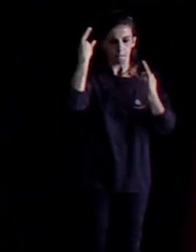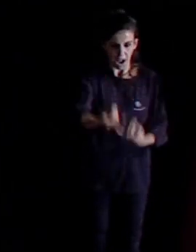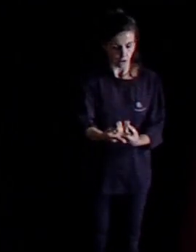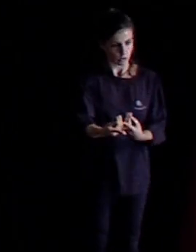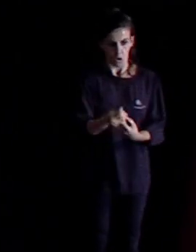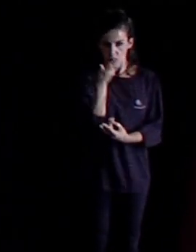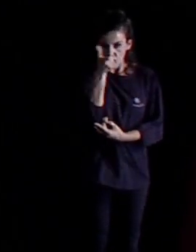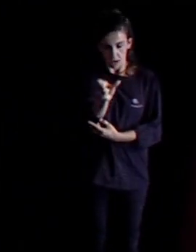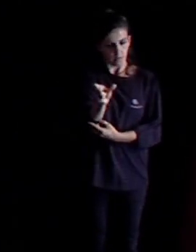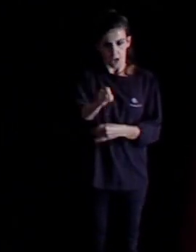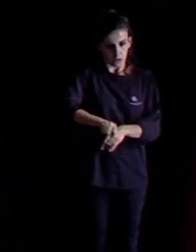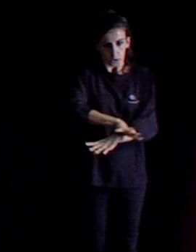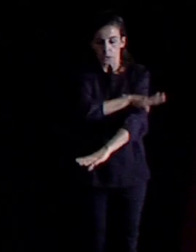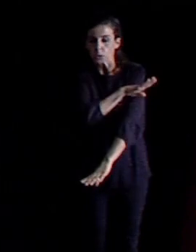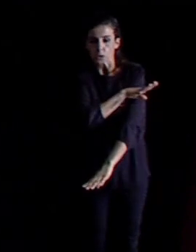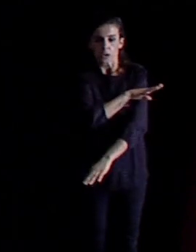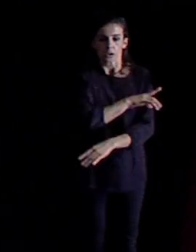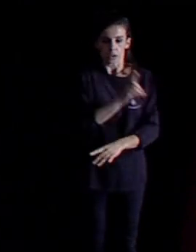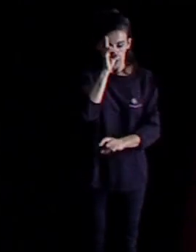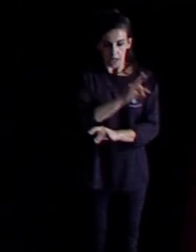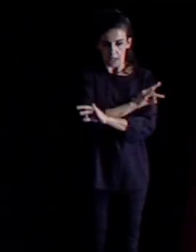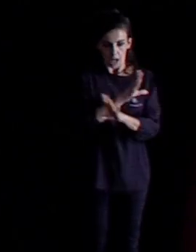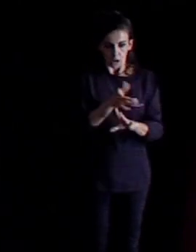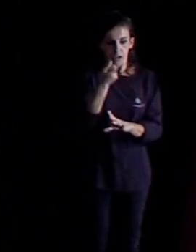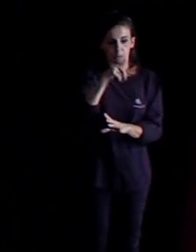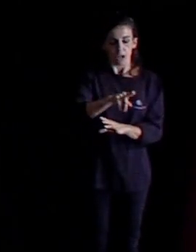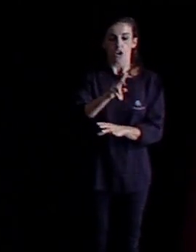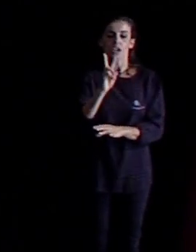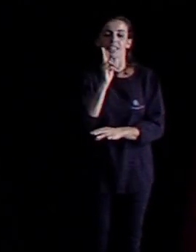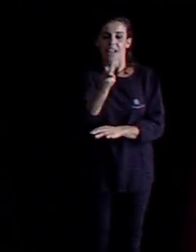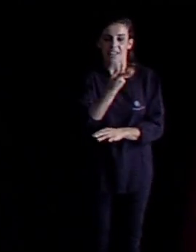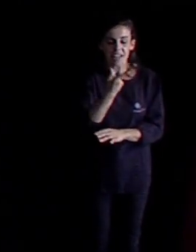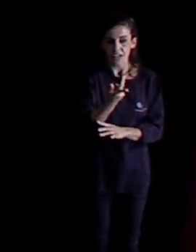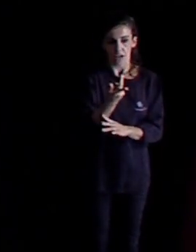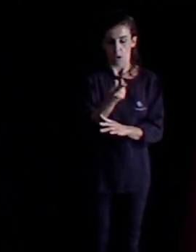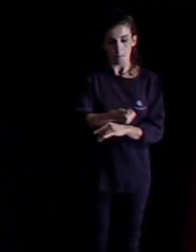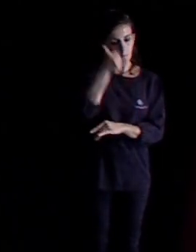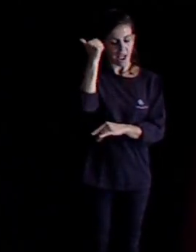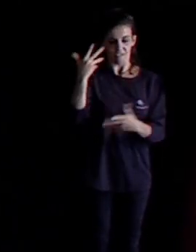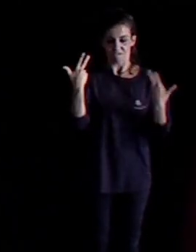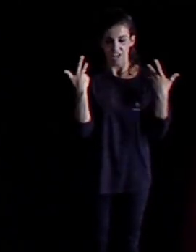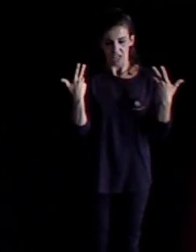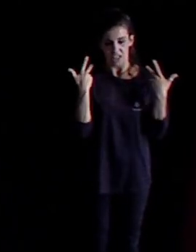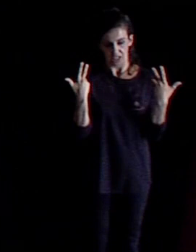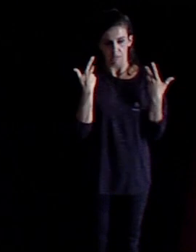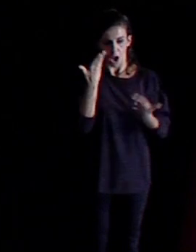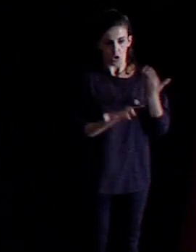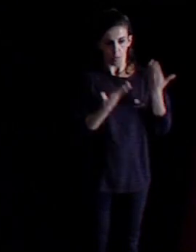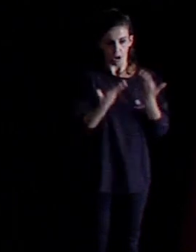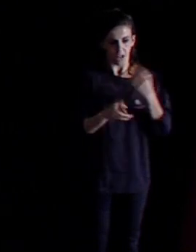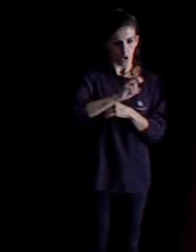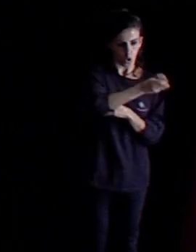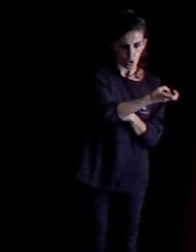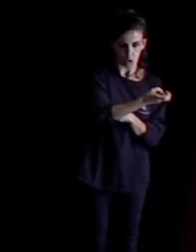espeluznantes. Y, por supuesto, dentro de ellos, los transgéneros son más víctimas que los otros grupos dentro